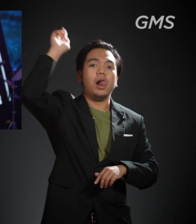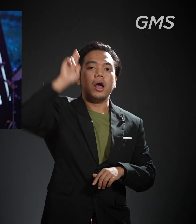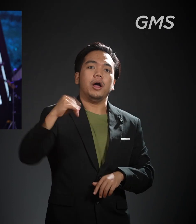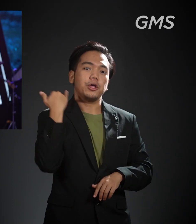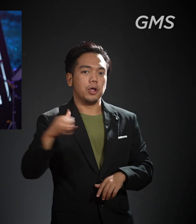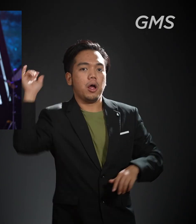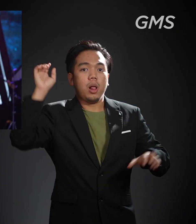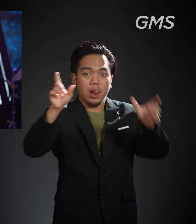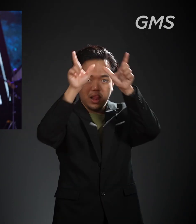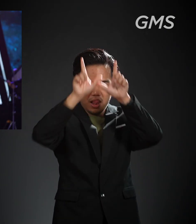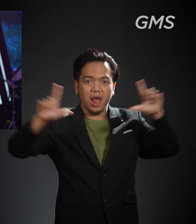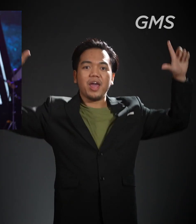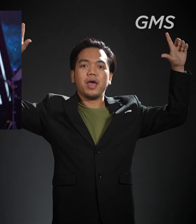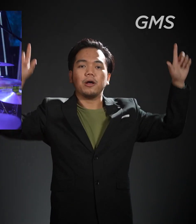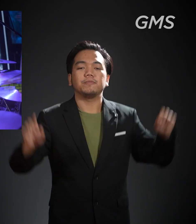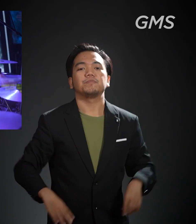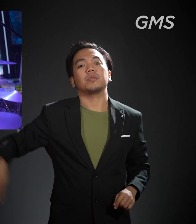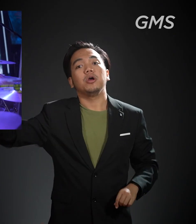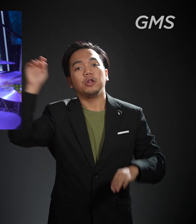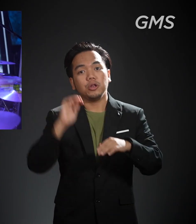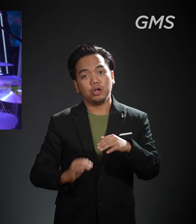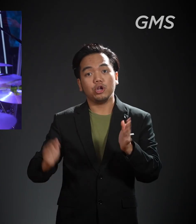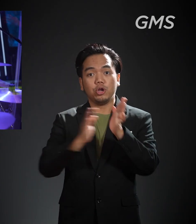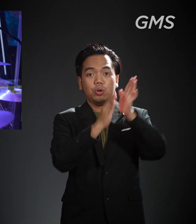Allah yang layak